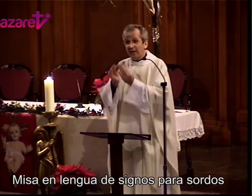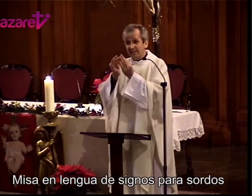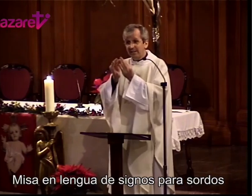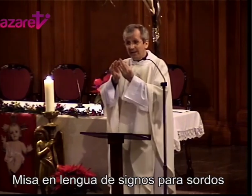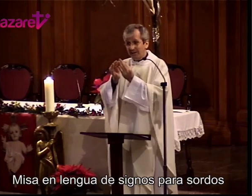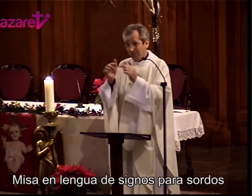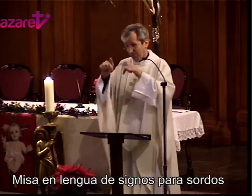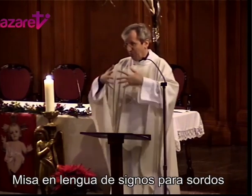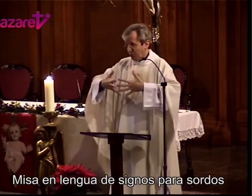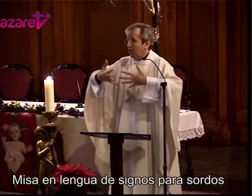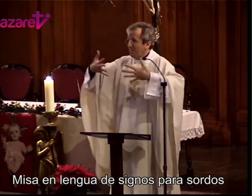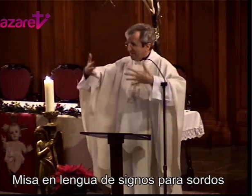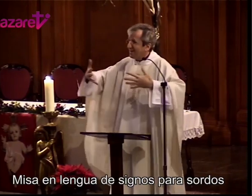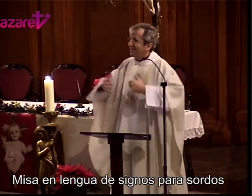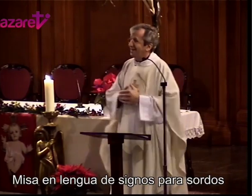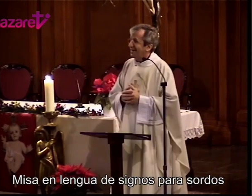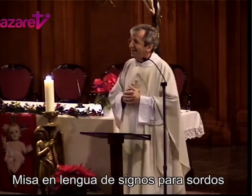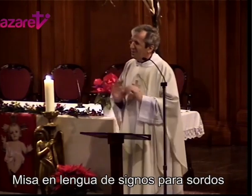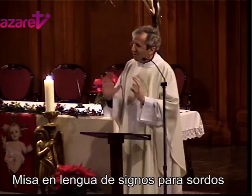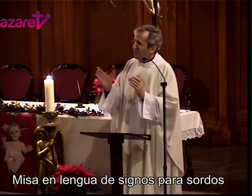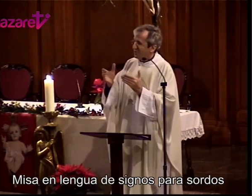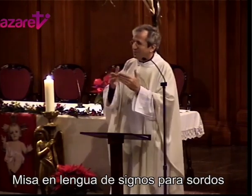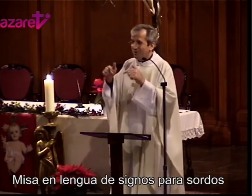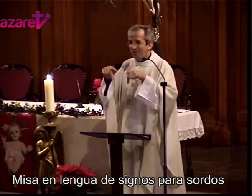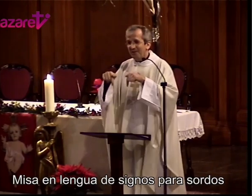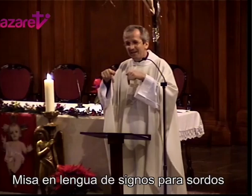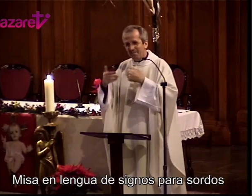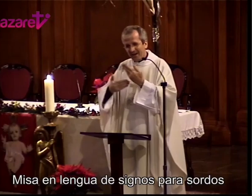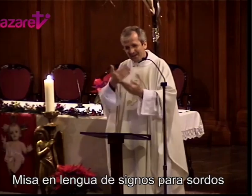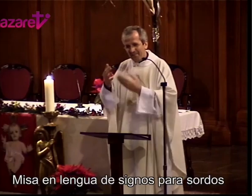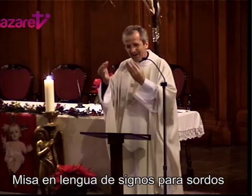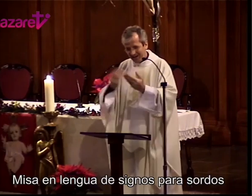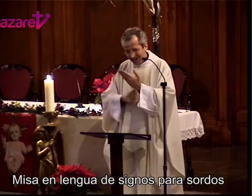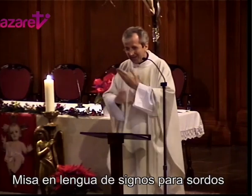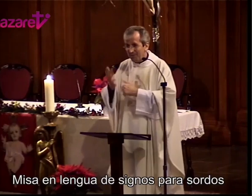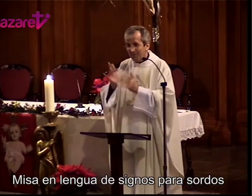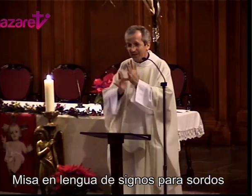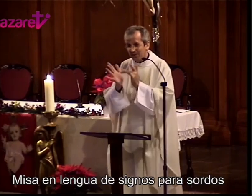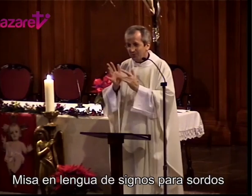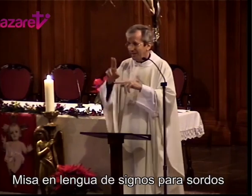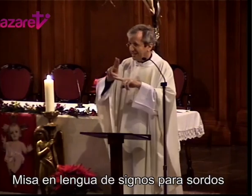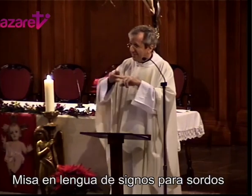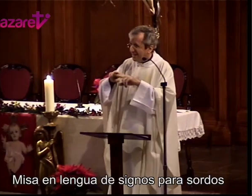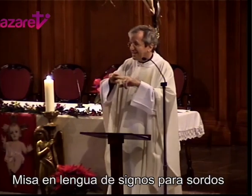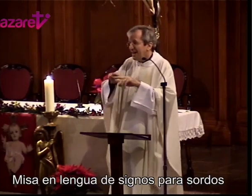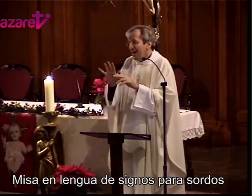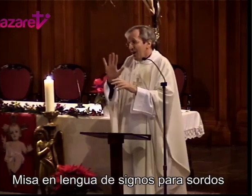Eucaristía solemnemente. Hoy nos hemos reunido aquí para celebrar el nacimiento de Jesús en esta fiesta con